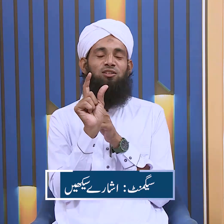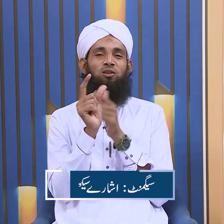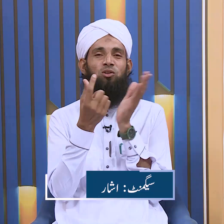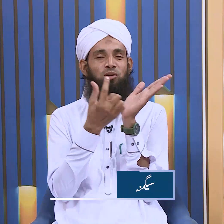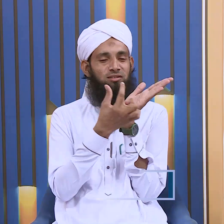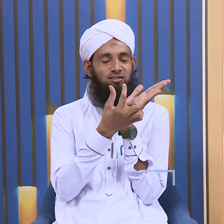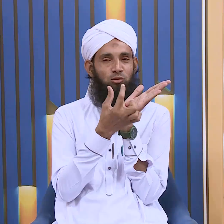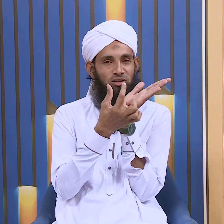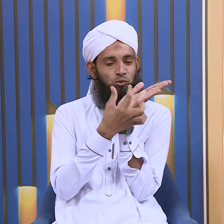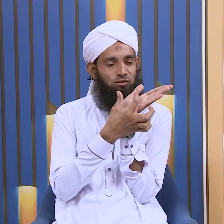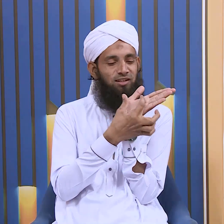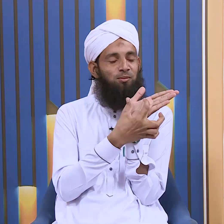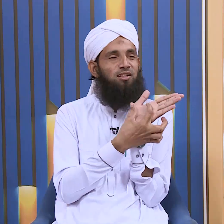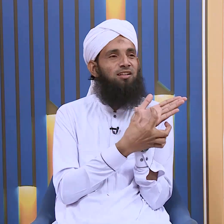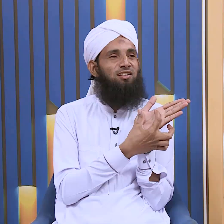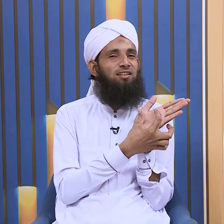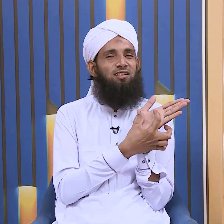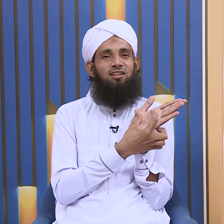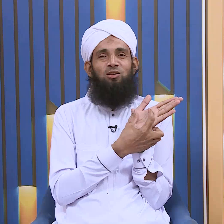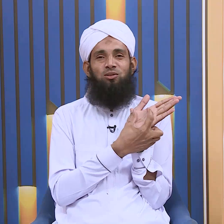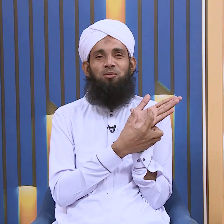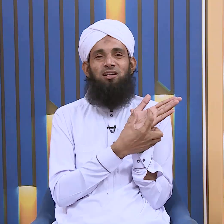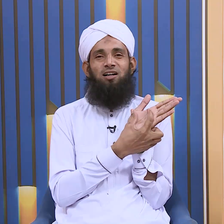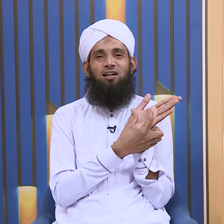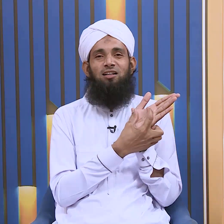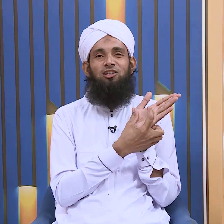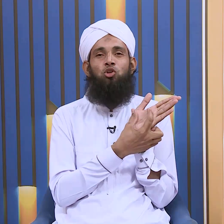انگلی کو اس طرح سے تھوڑا سا موو کر کے ہم رکھیں گے تو یہ بنے گا یو.